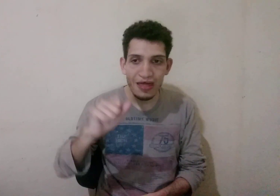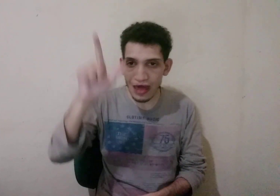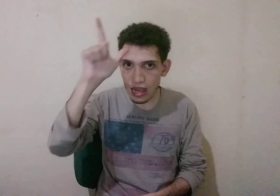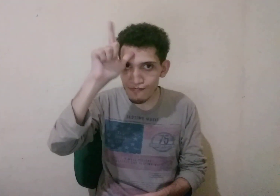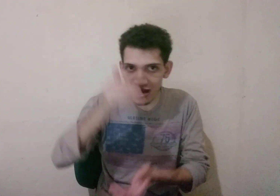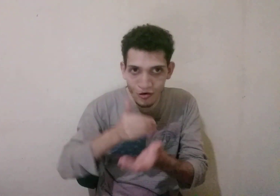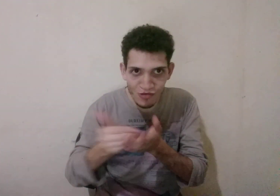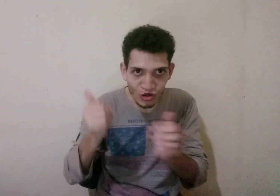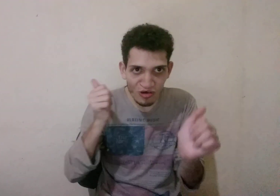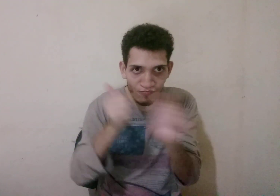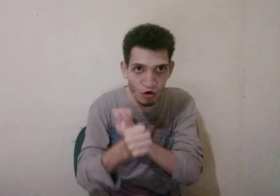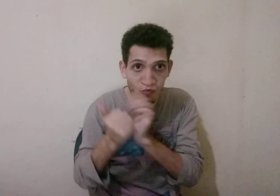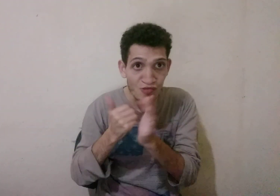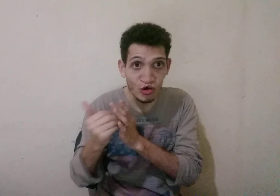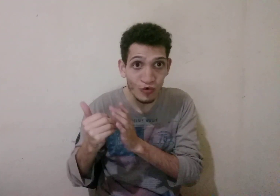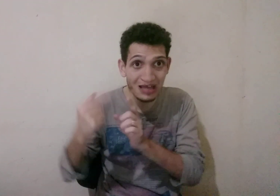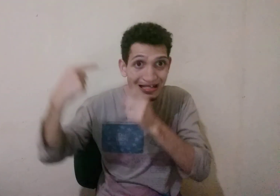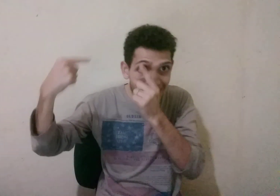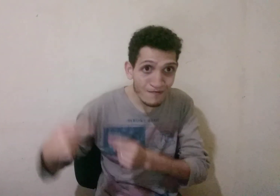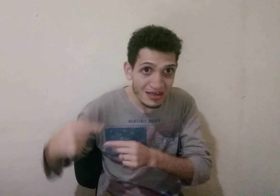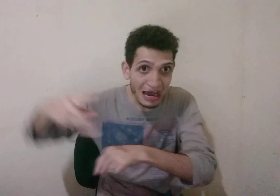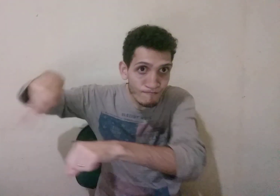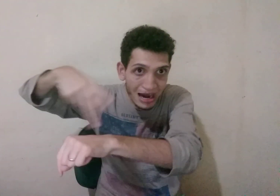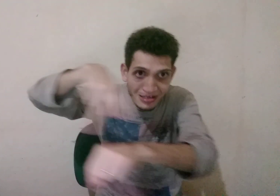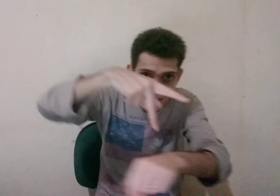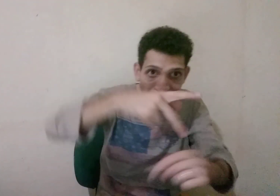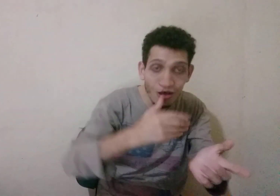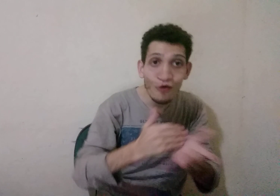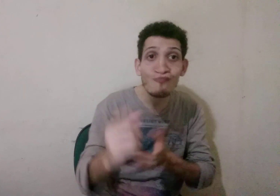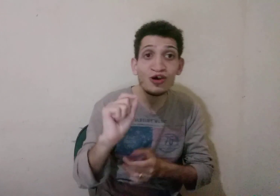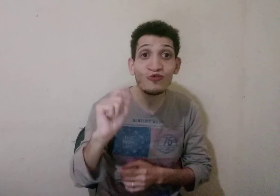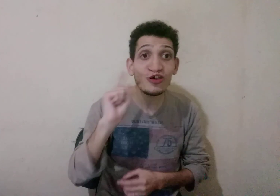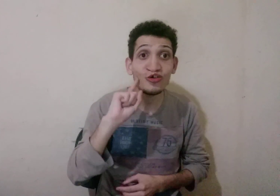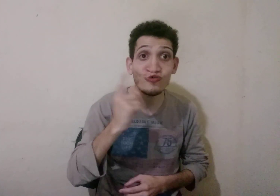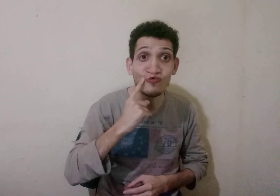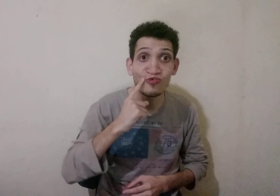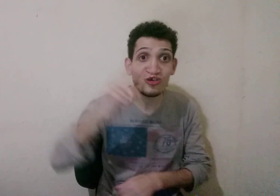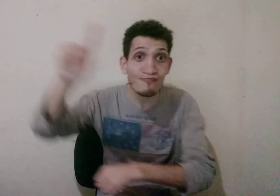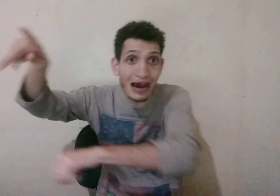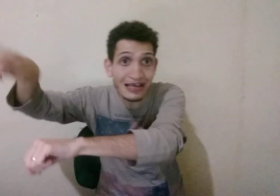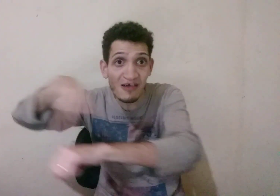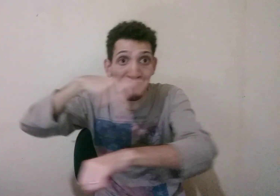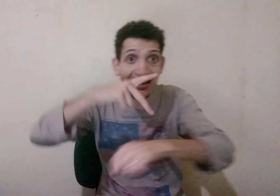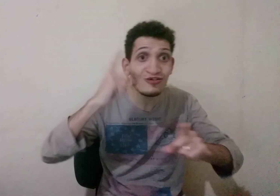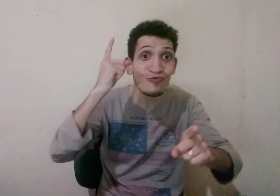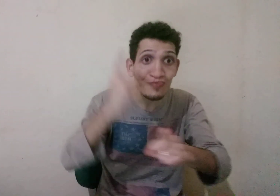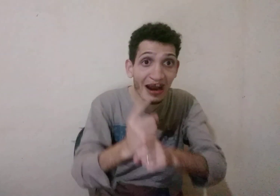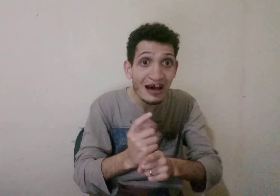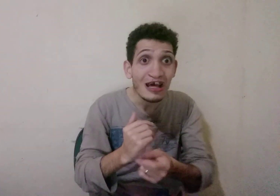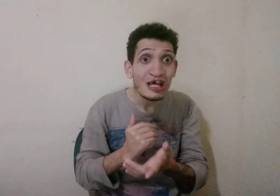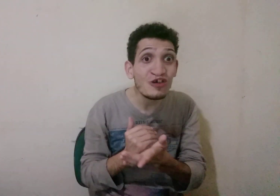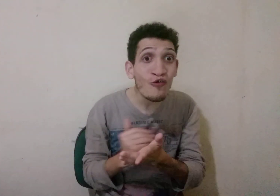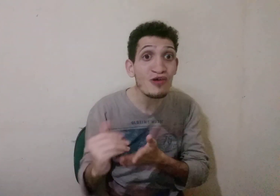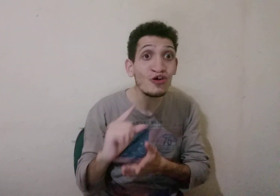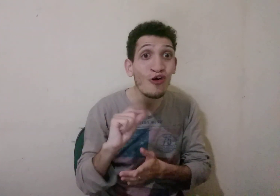na Alemanha, a esrapear países, começou a surdo, e o país, o país, o traço, e começou